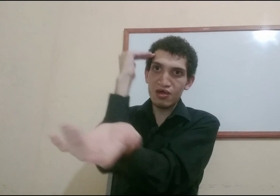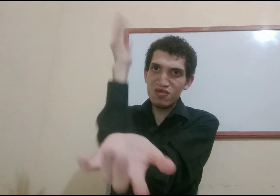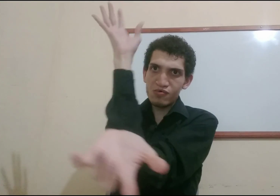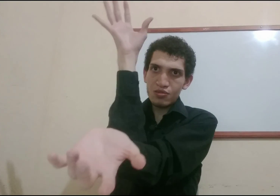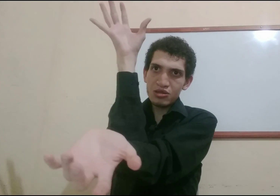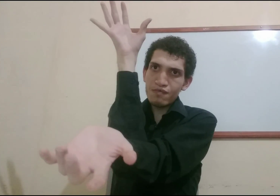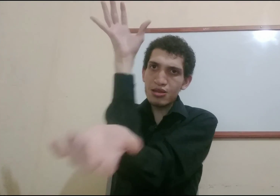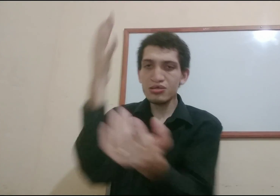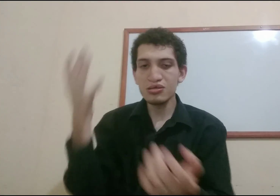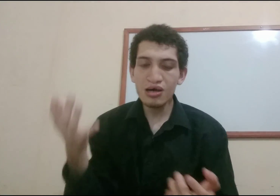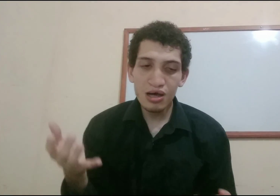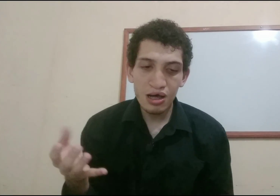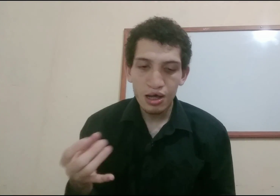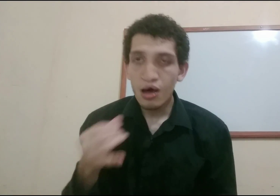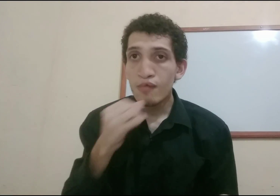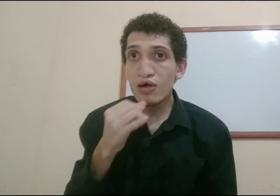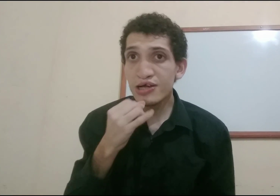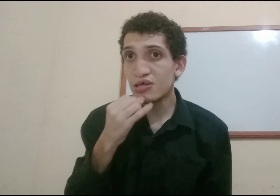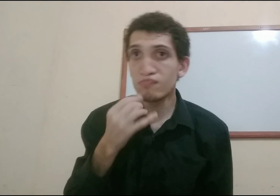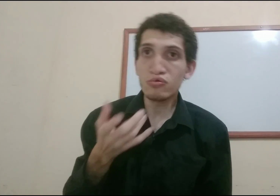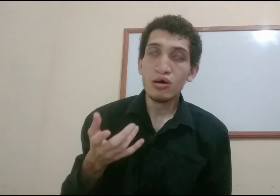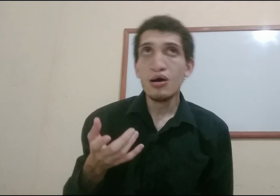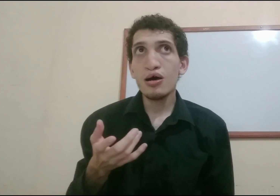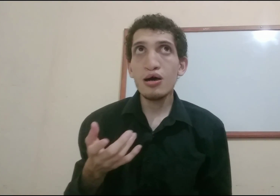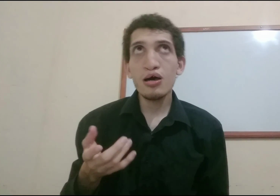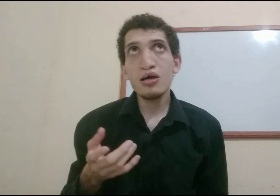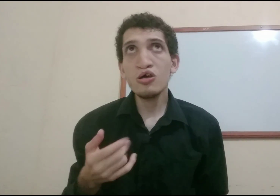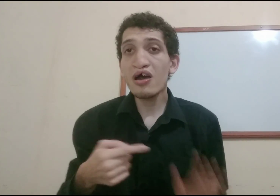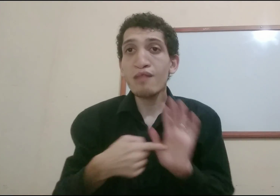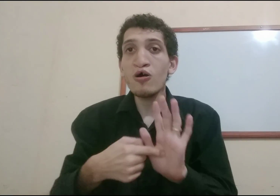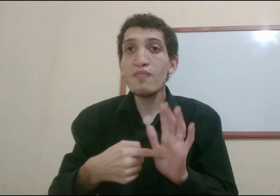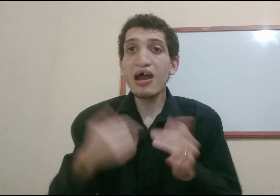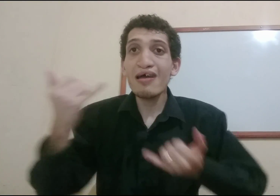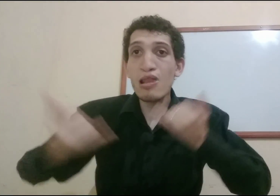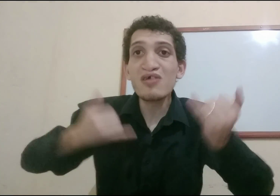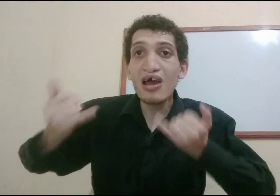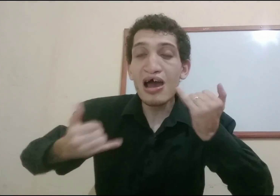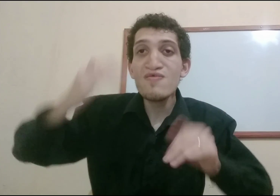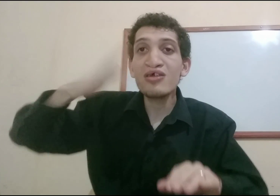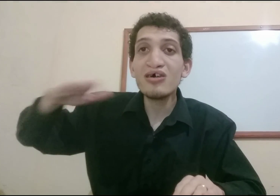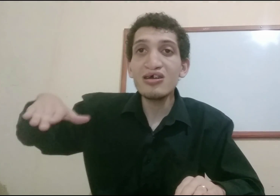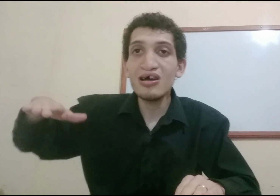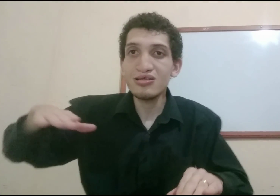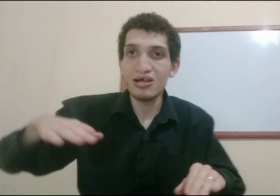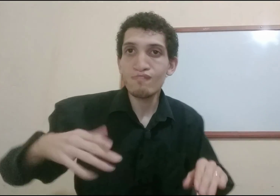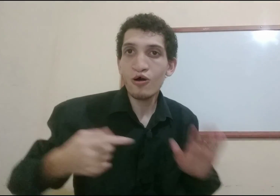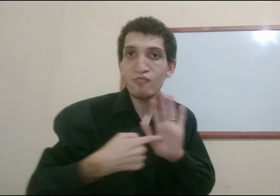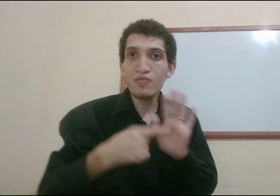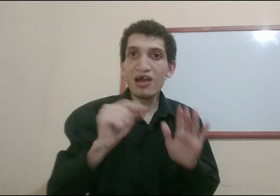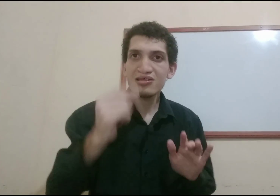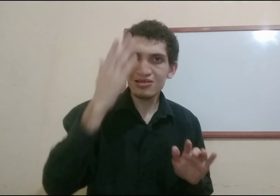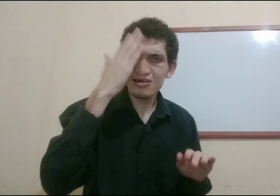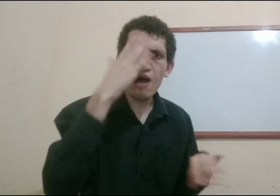Entendeu? Então você faz aqui. Por exemplo, se eu quero mostrar ela brincadeira de criança, posso mostrar, assim, sabe,